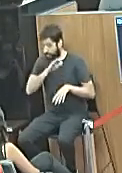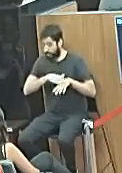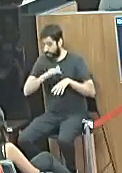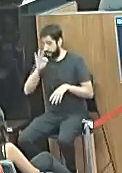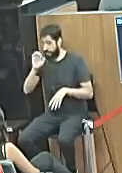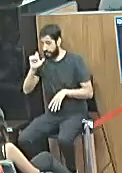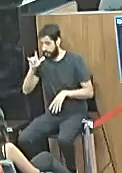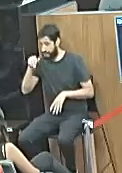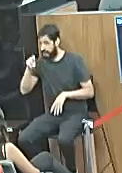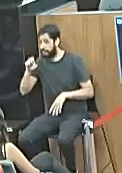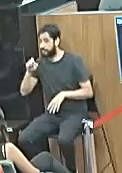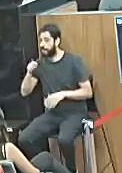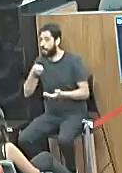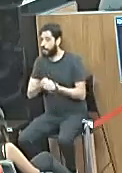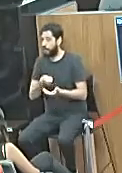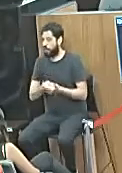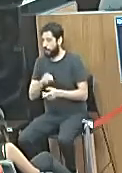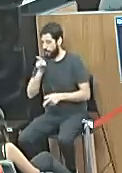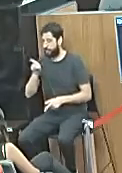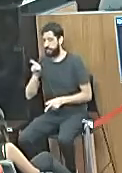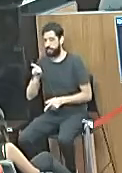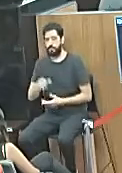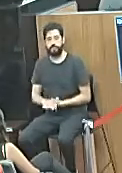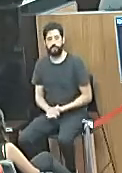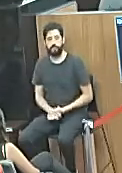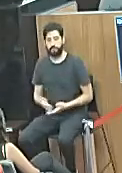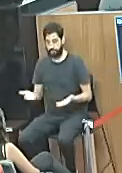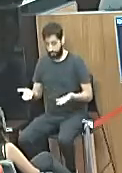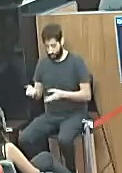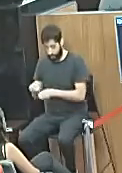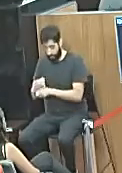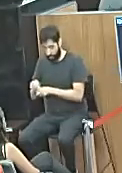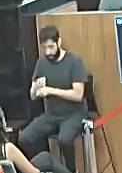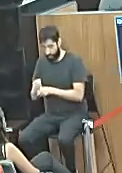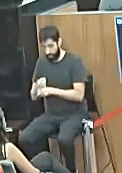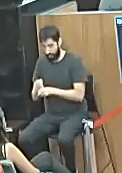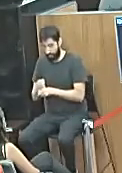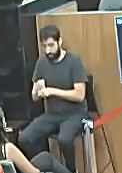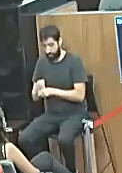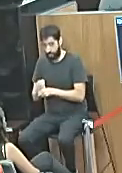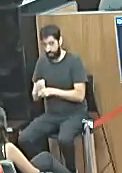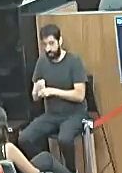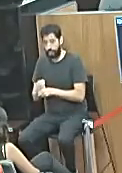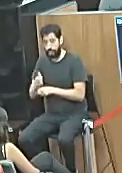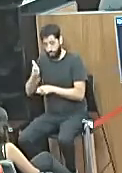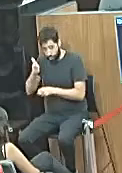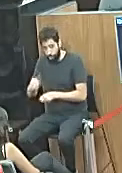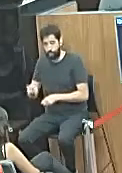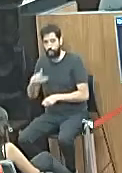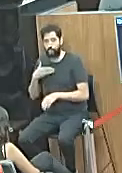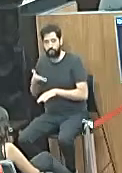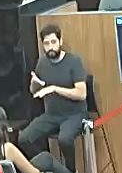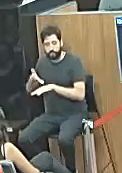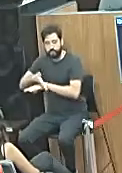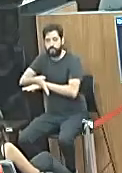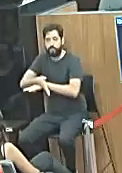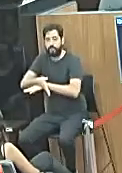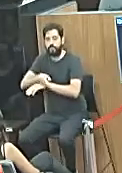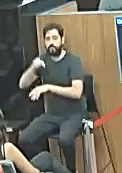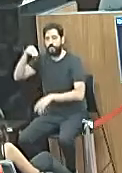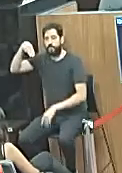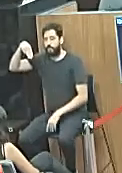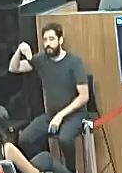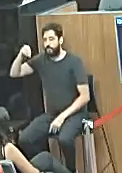você leva a essa demanda este ano nós saímos mais uma vez vamos a campo nós fomos em montes claros